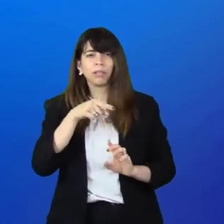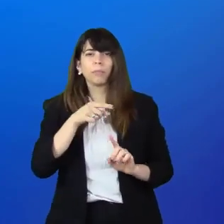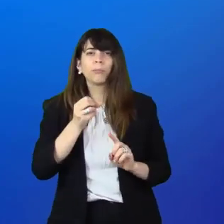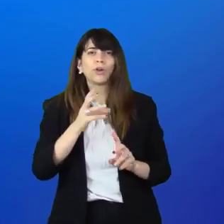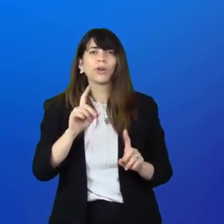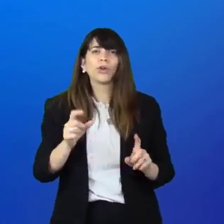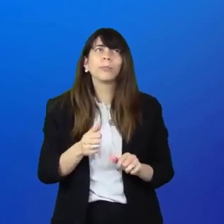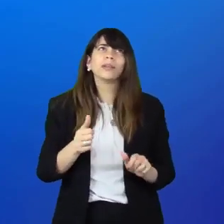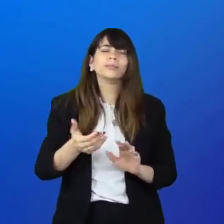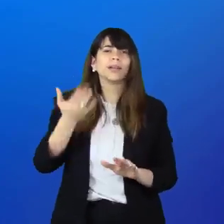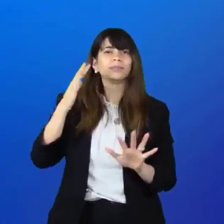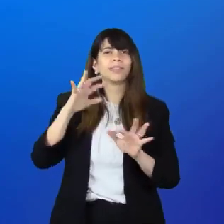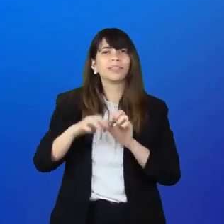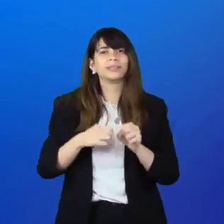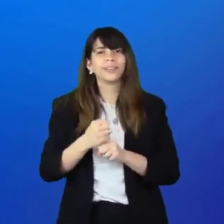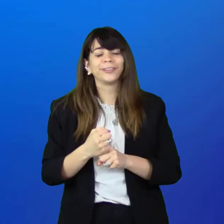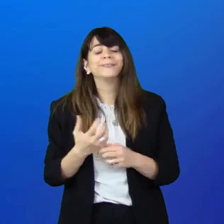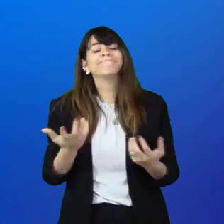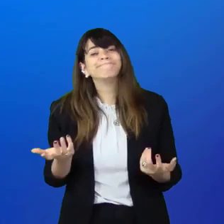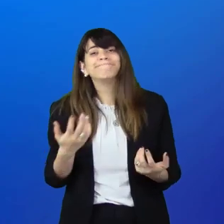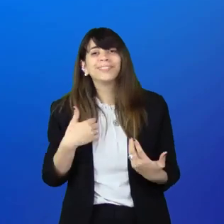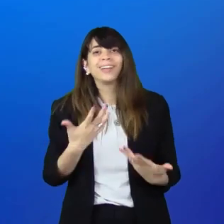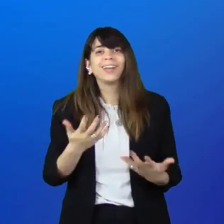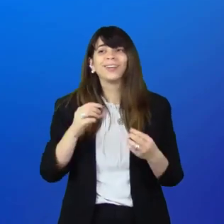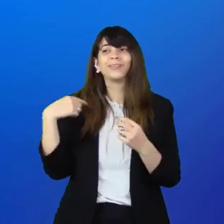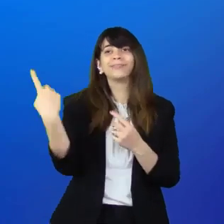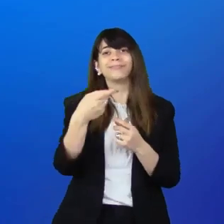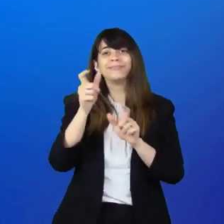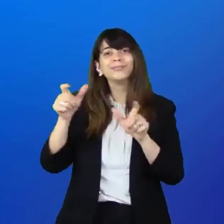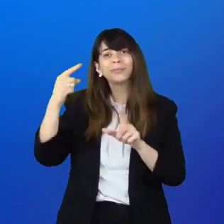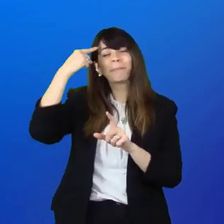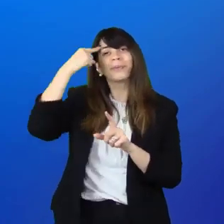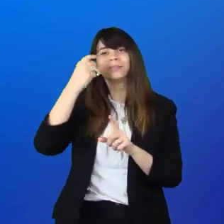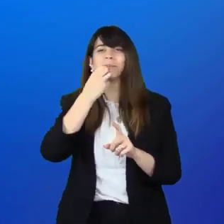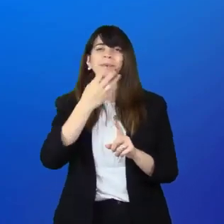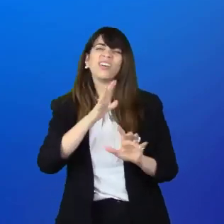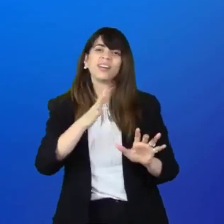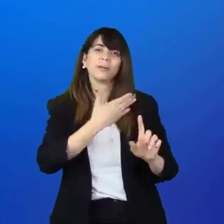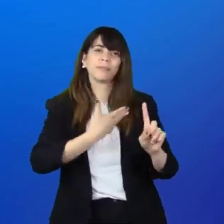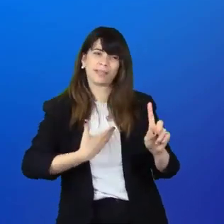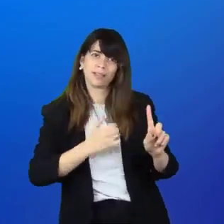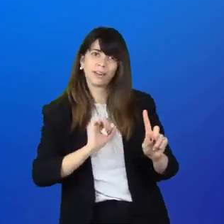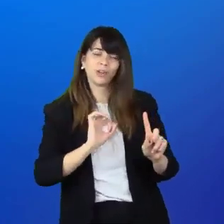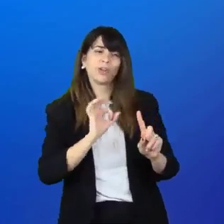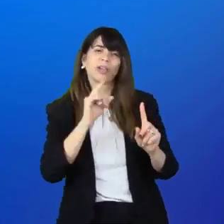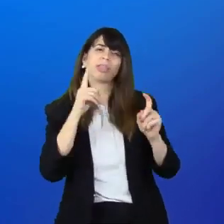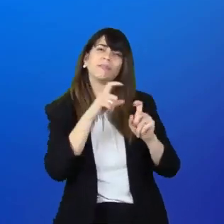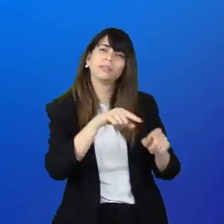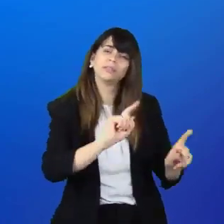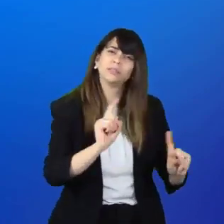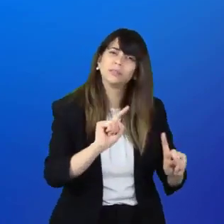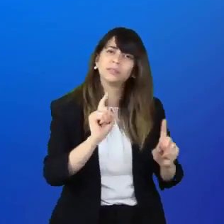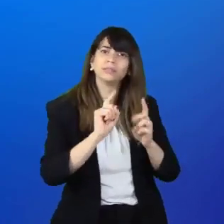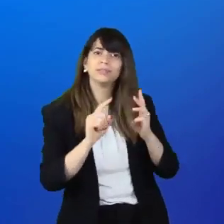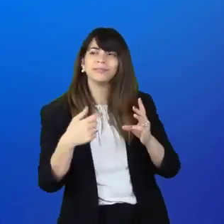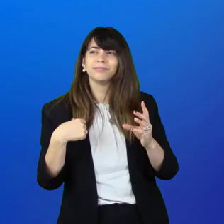Psicología. Y yo pensaba, ¿por qué no me di cuenta de esto hace 10 años? Porque tenía demasiadas